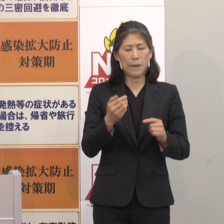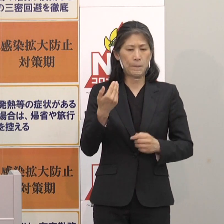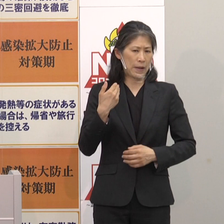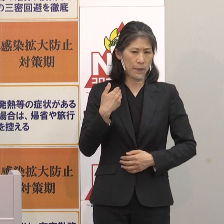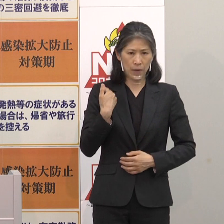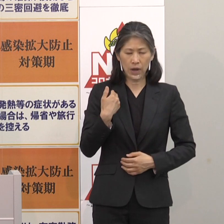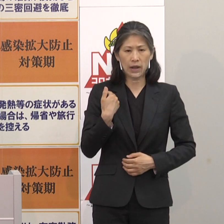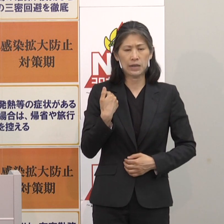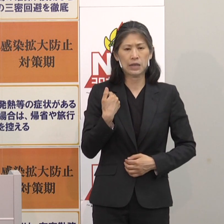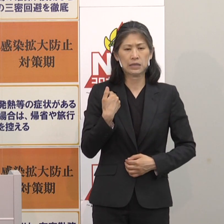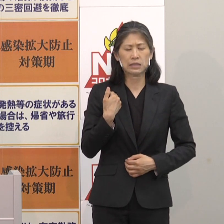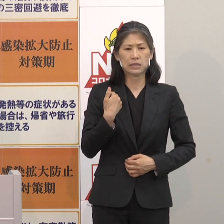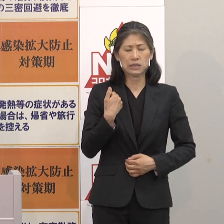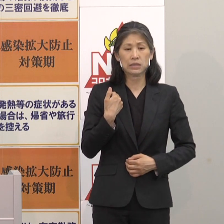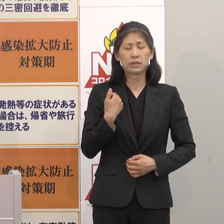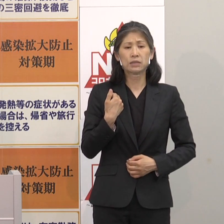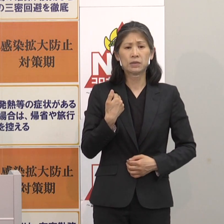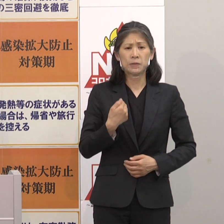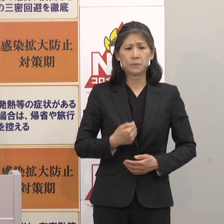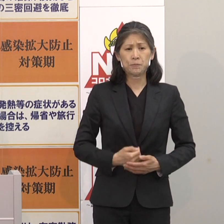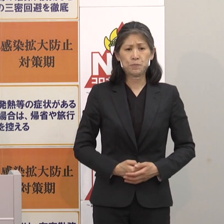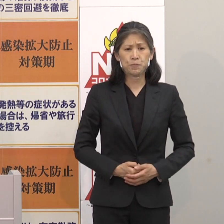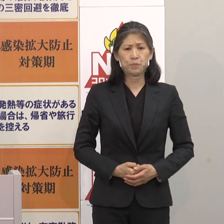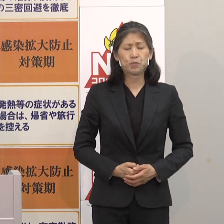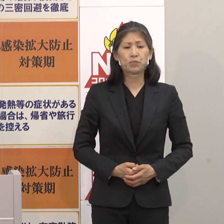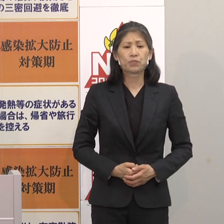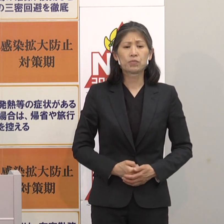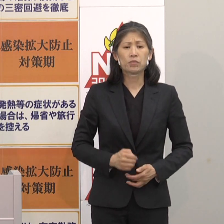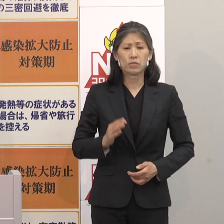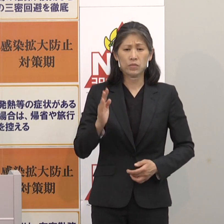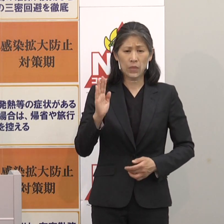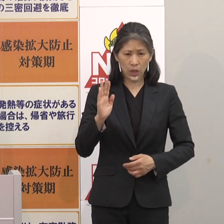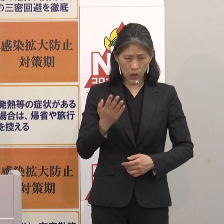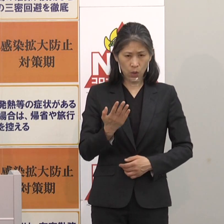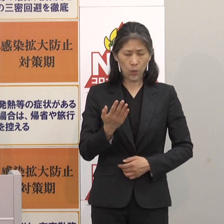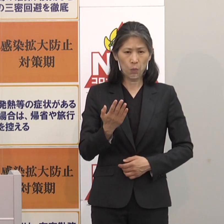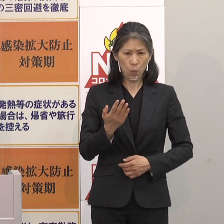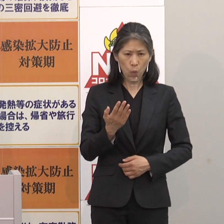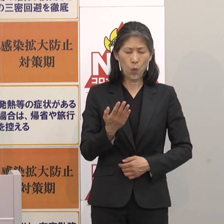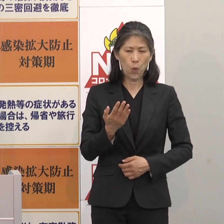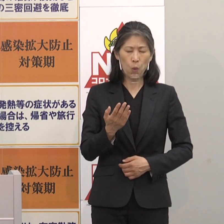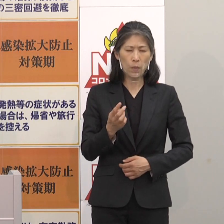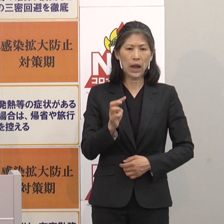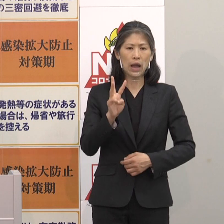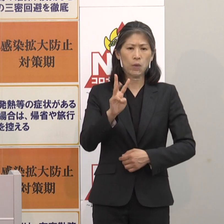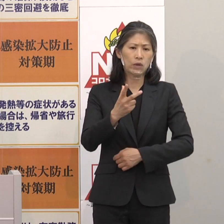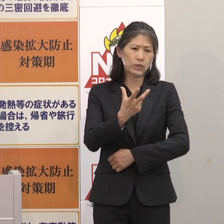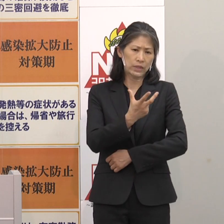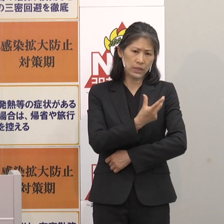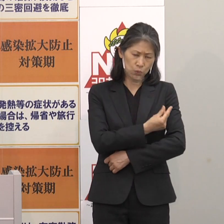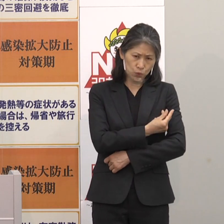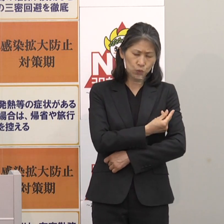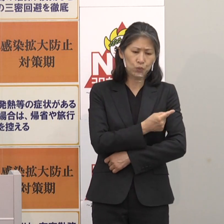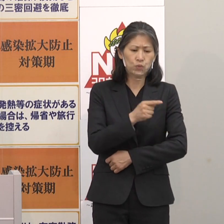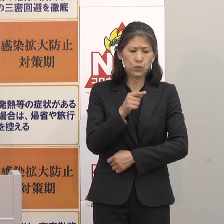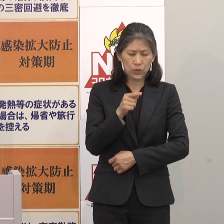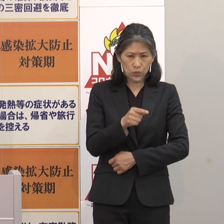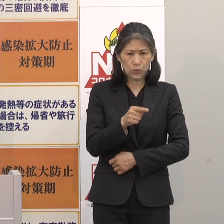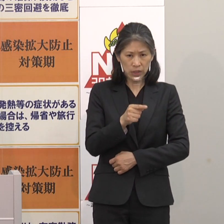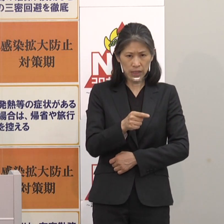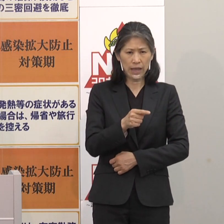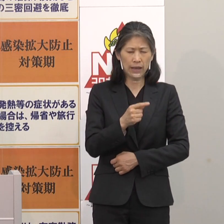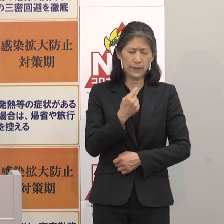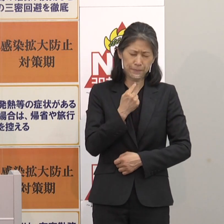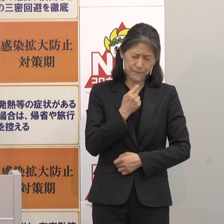拒否反応的な方、ものがある方に対してですね、いろいろな種